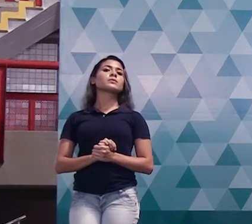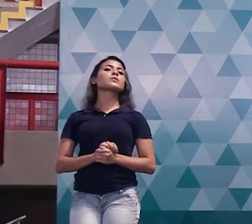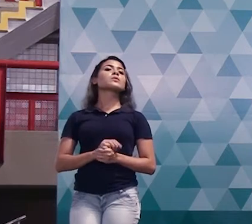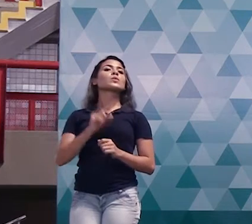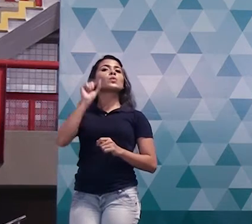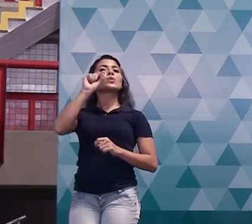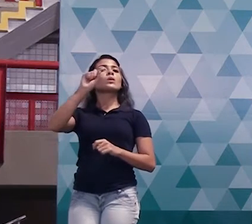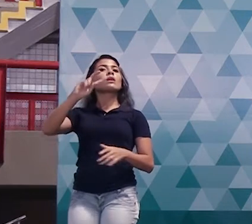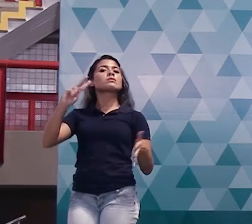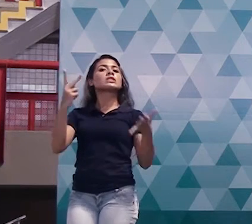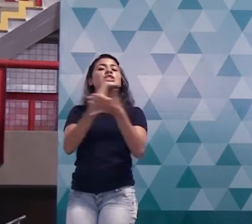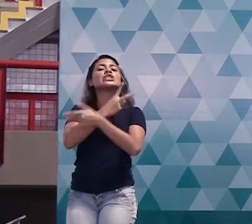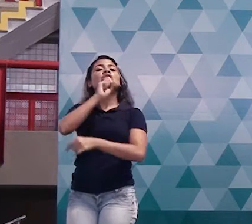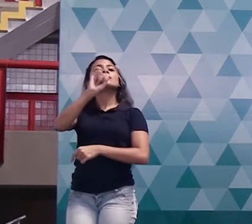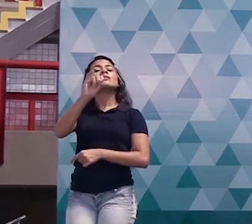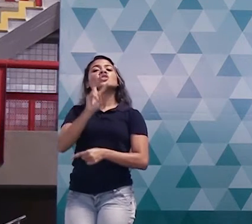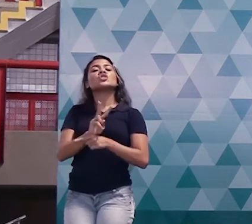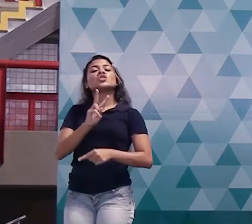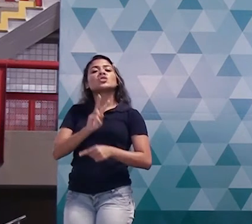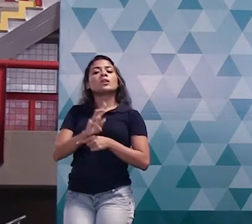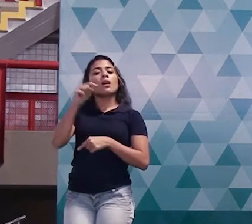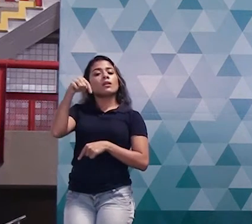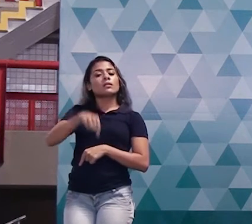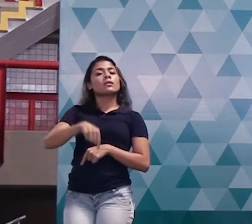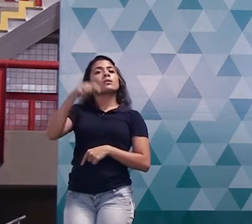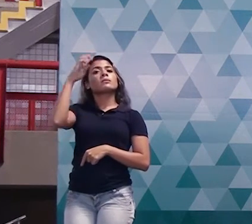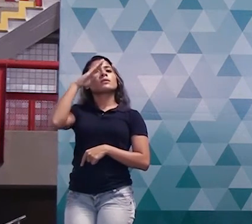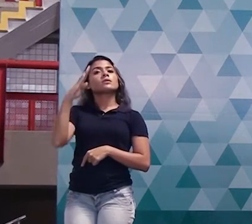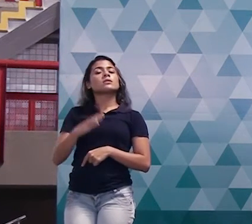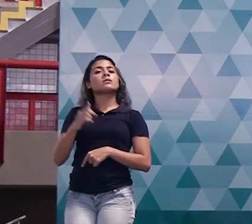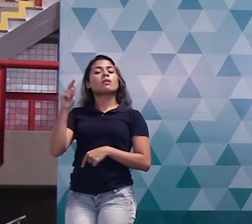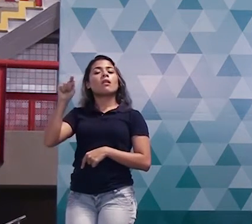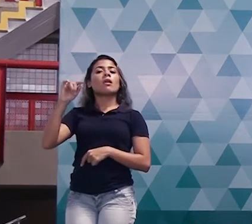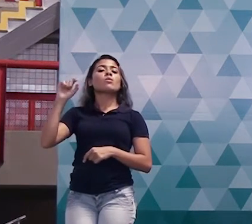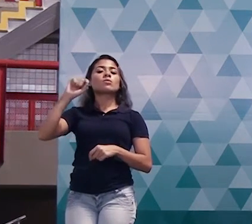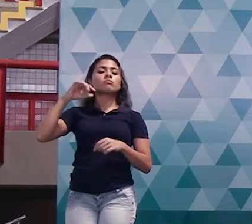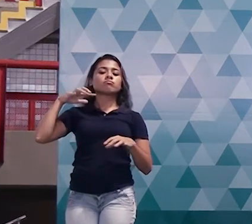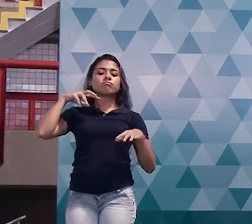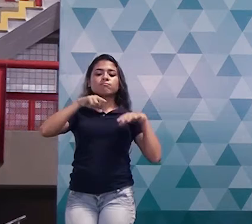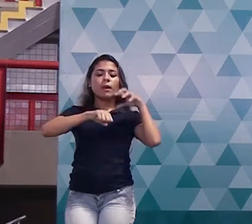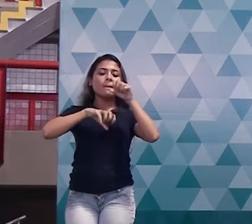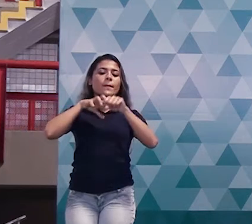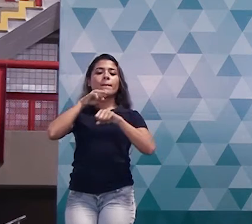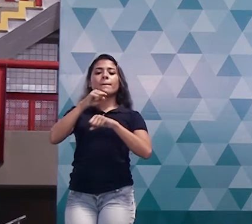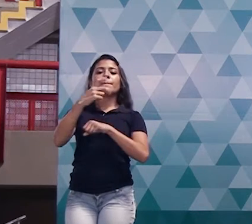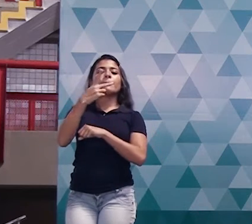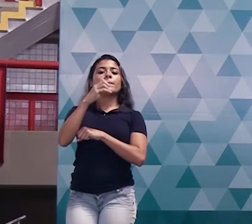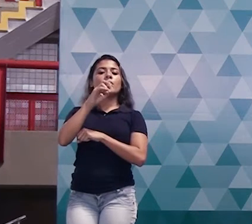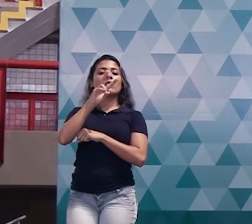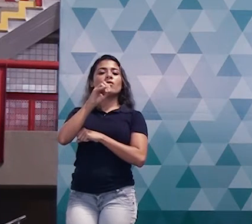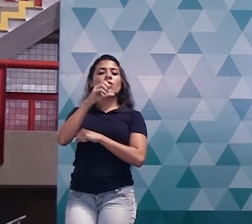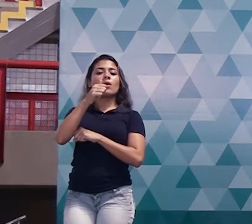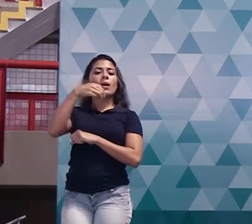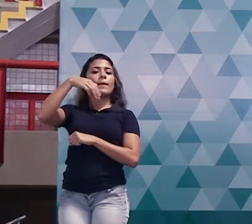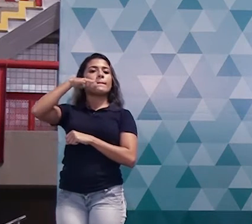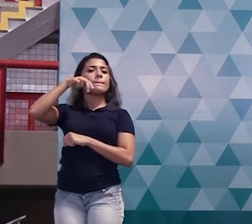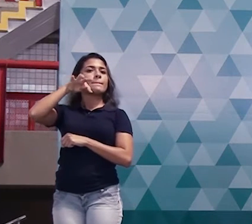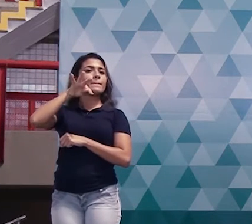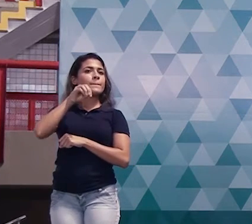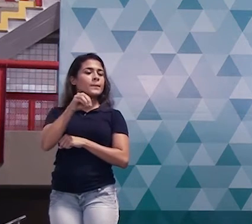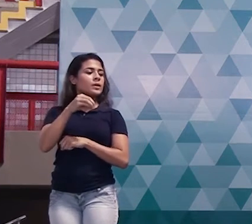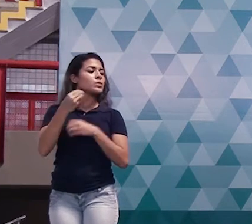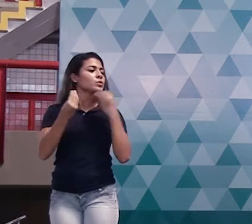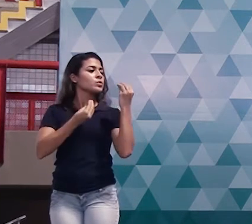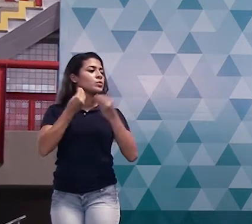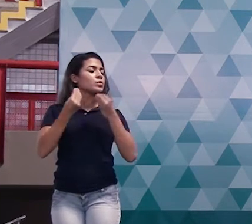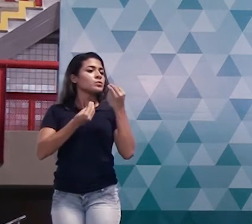Se o Brasil fosse uma colônia de povoamento, né? Aí, proibição do trabalho feminino não